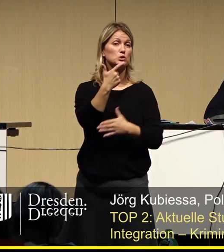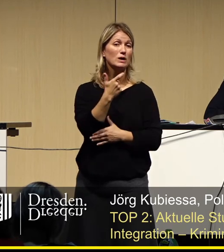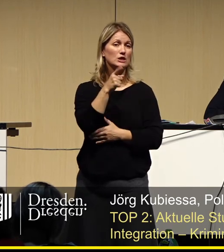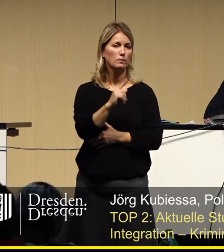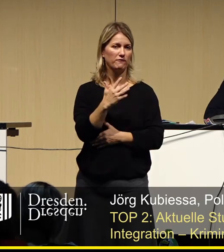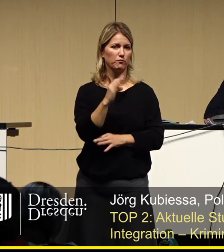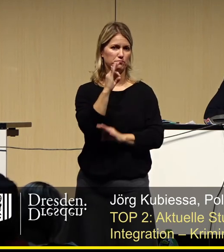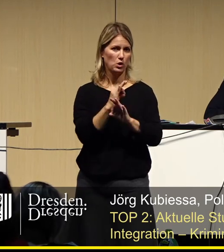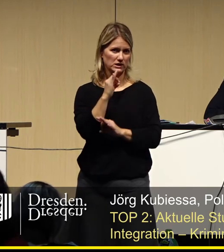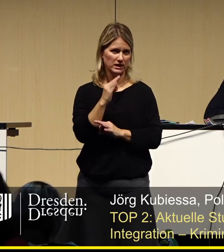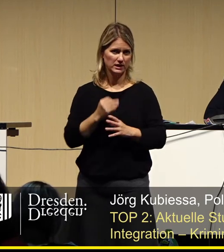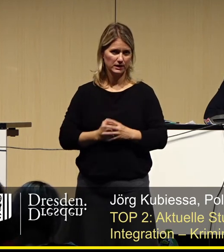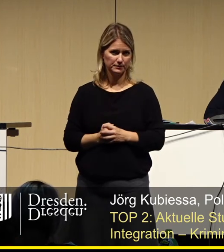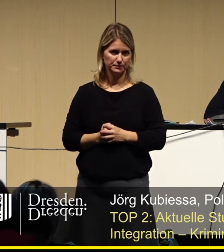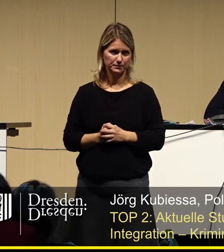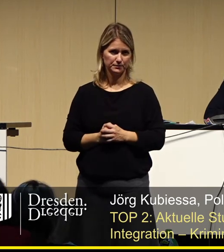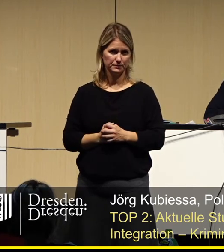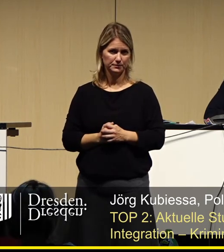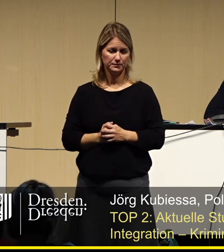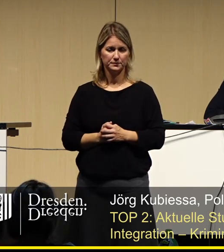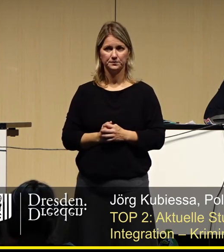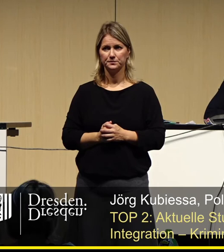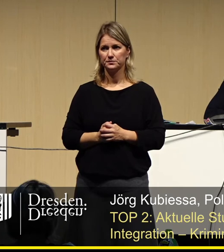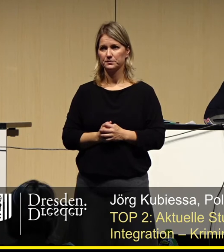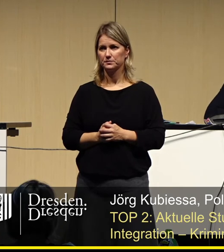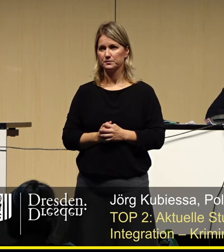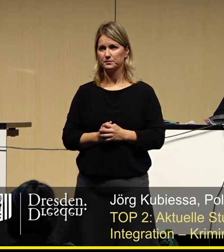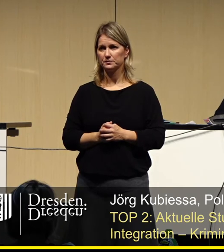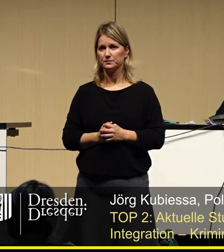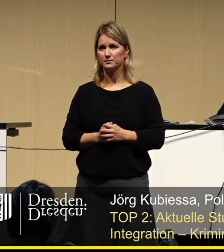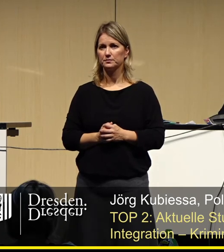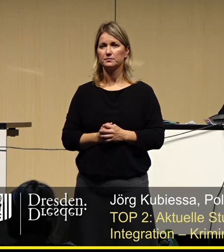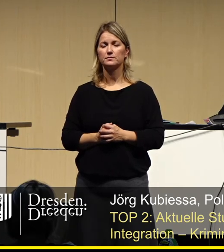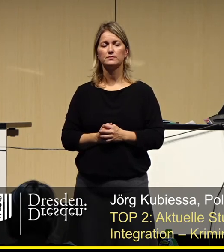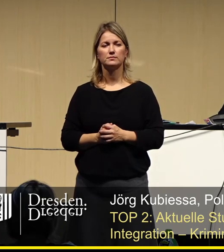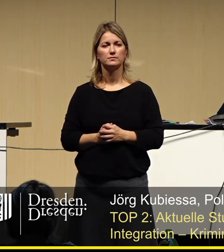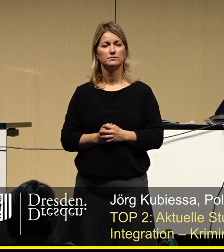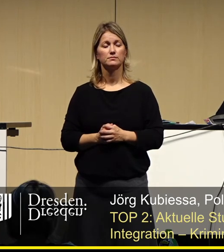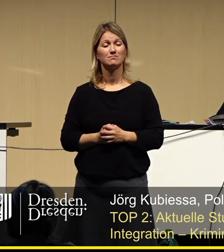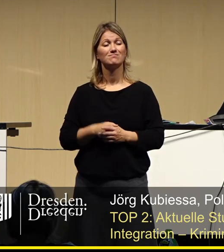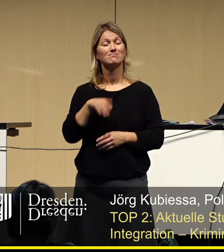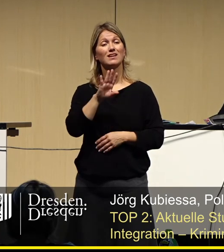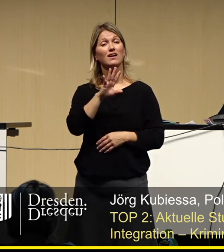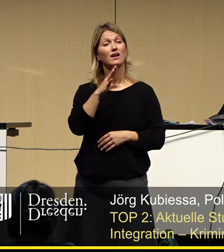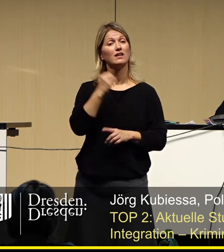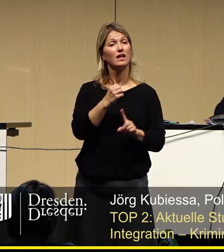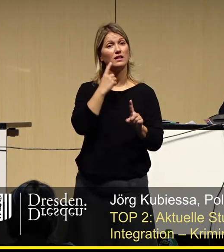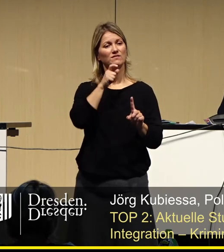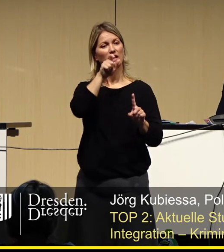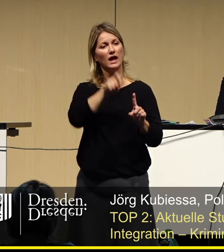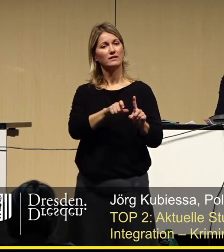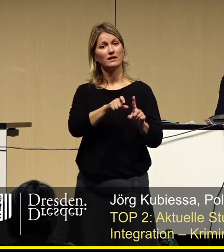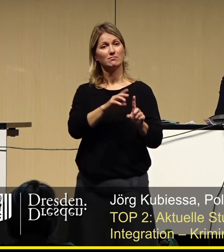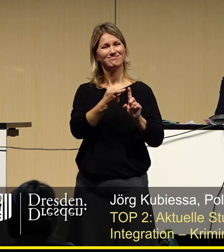27,5%. Nichtdeutsche Tatverdächtige in